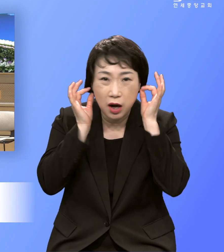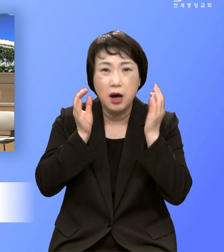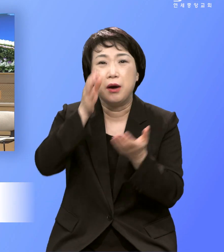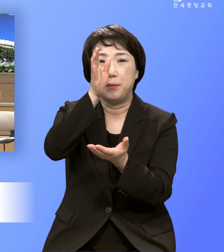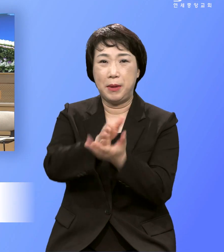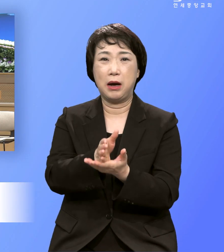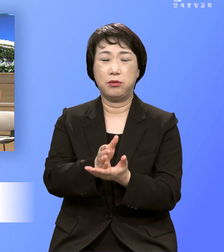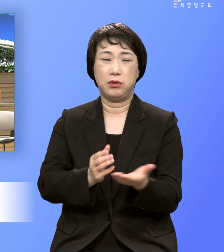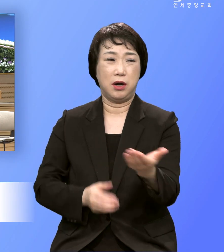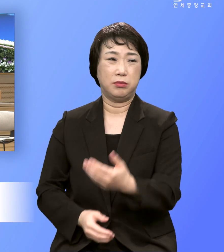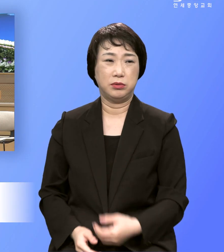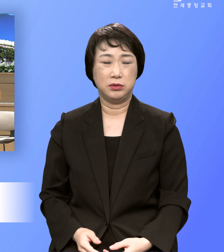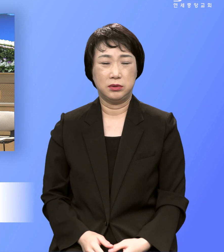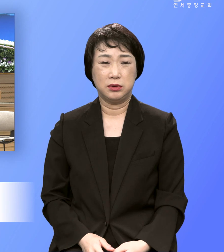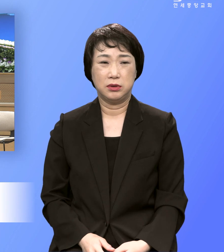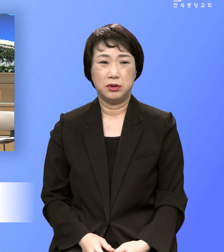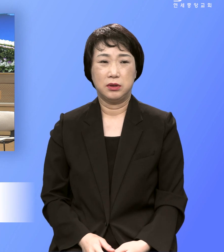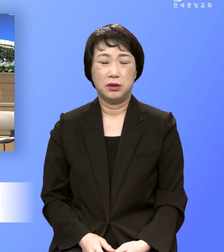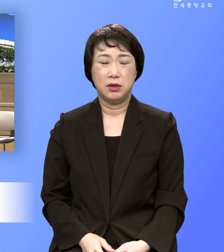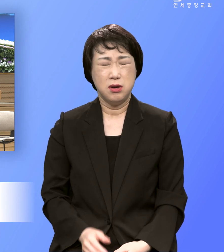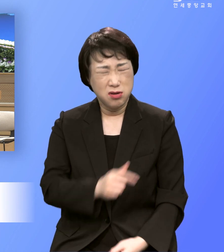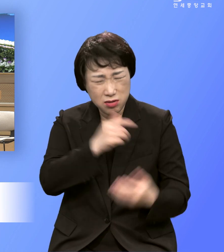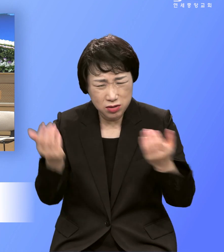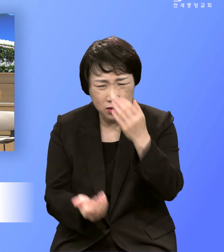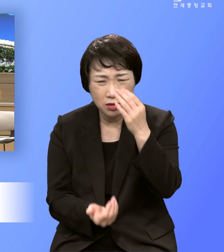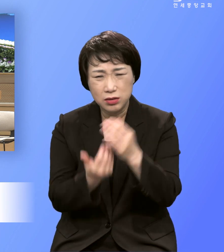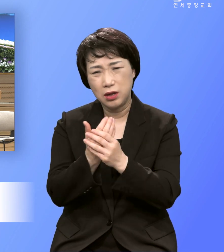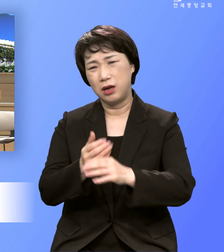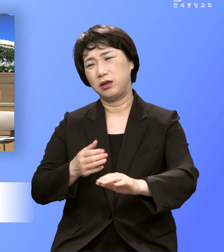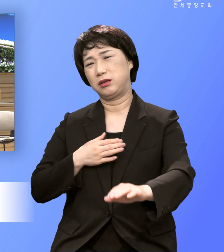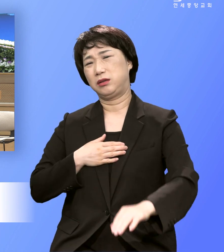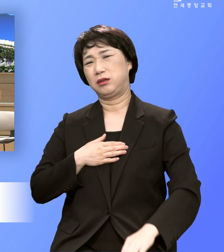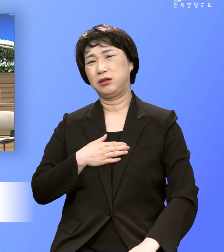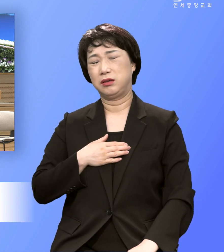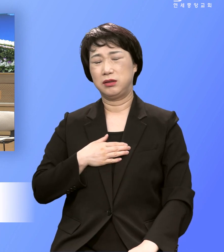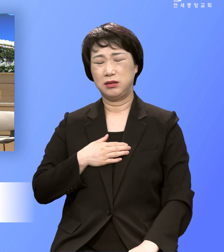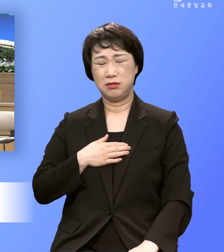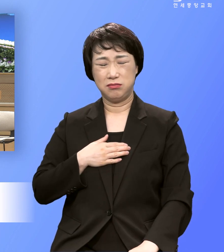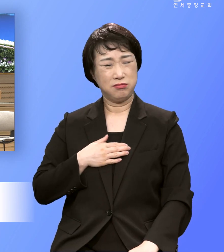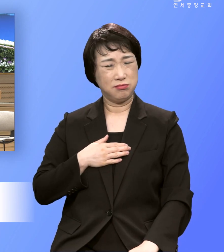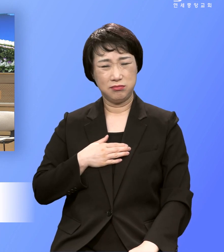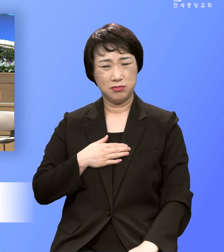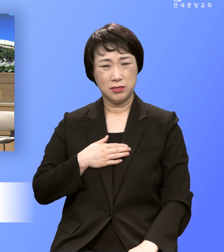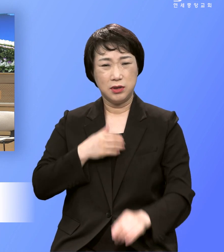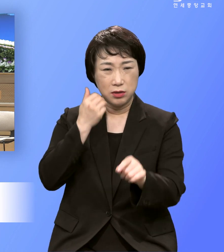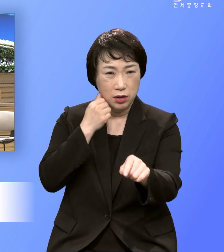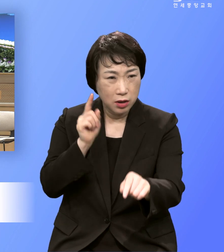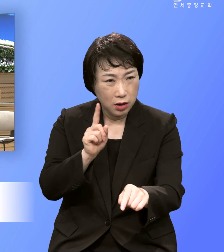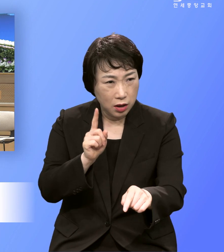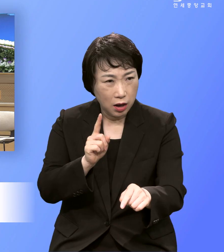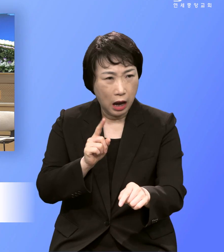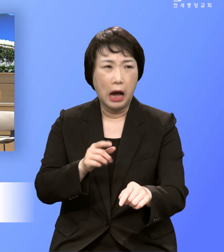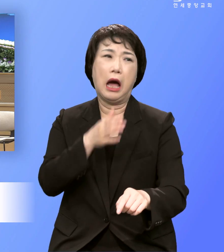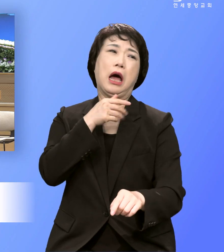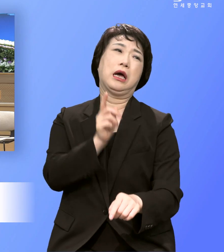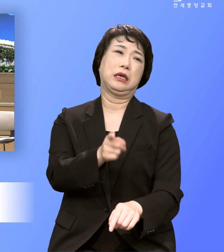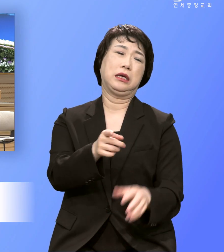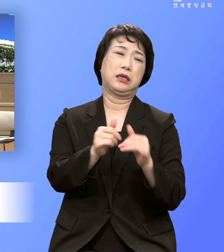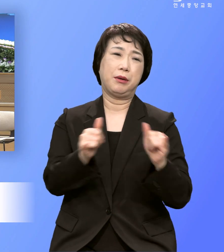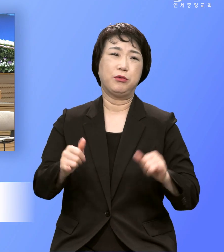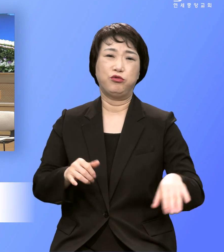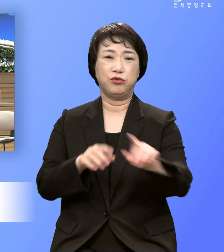그 말이요. 큰일 나지 진짜. 그 사람 보고도 이 사람은 우리